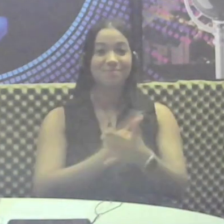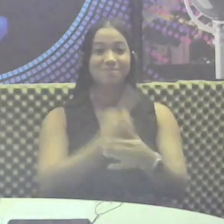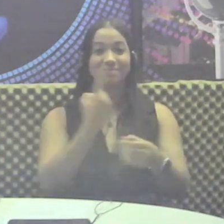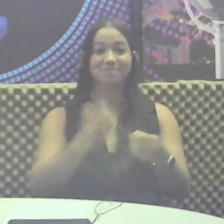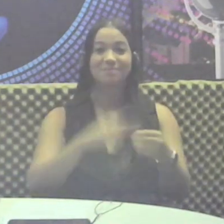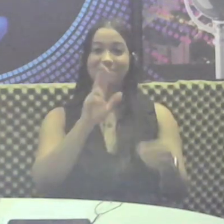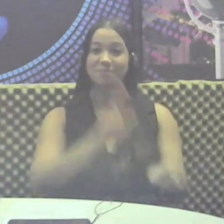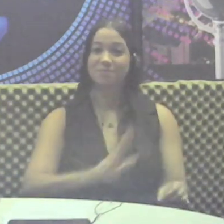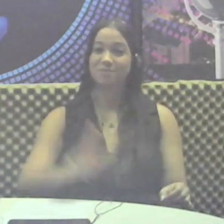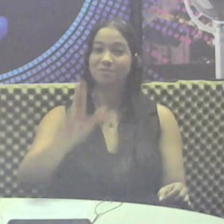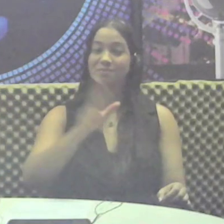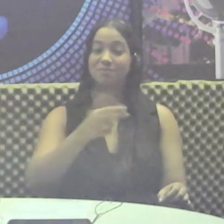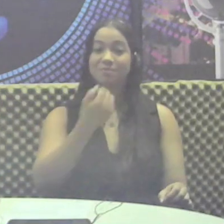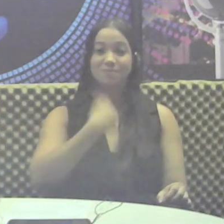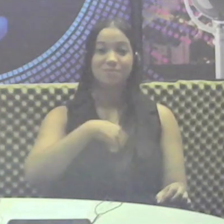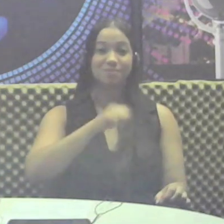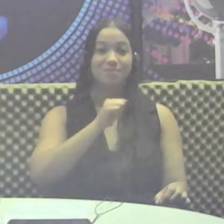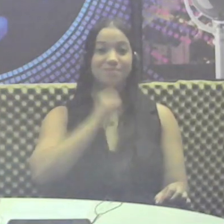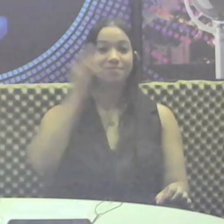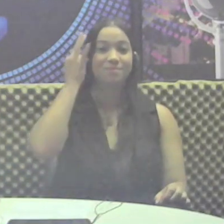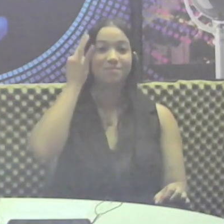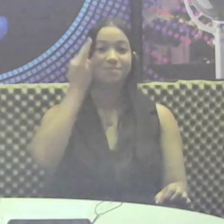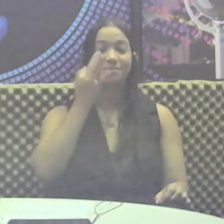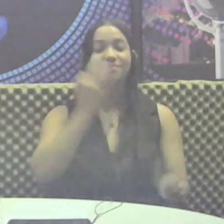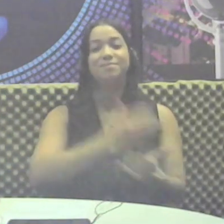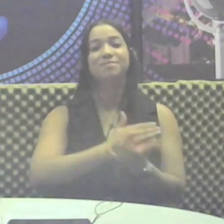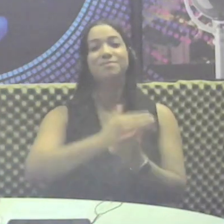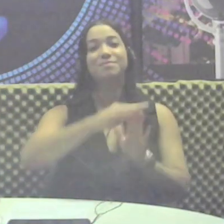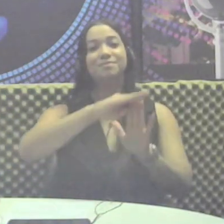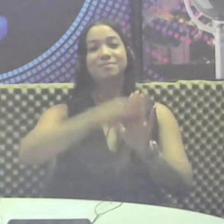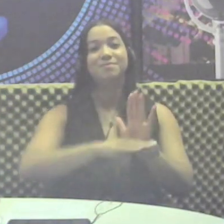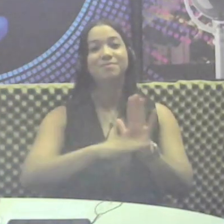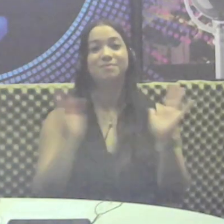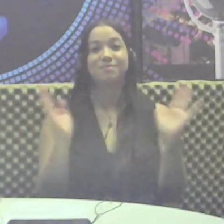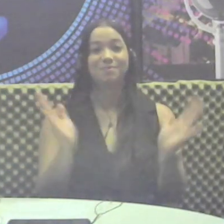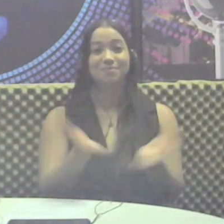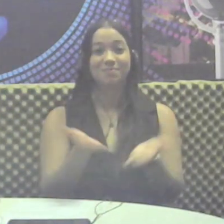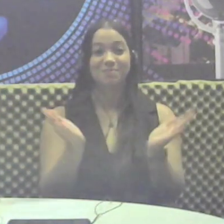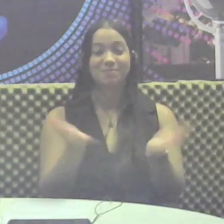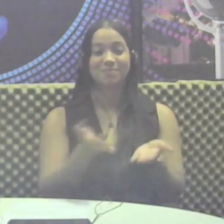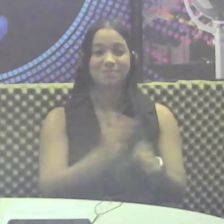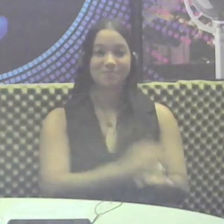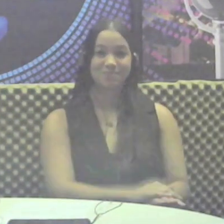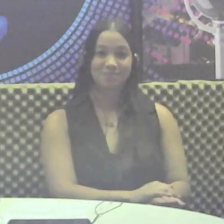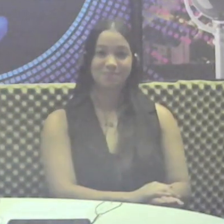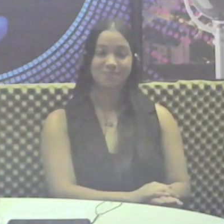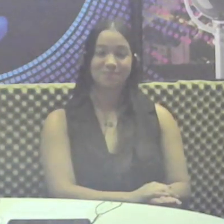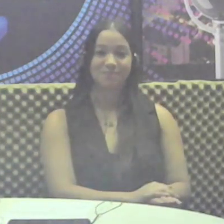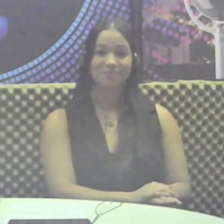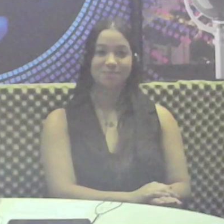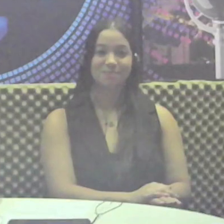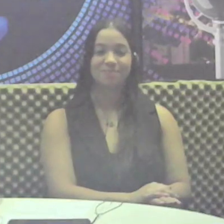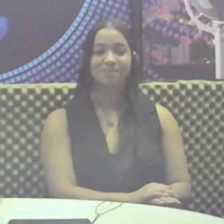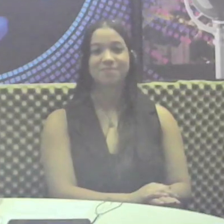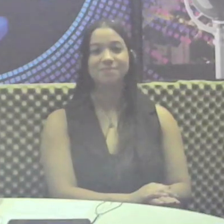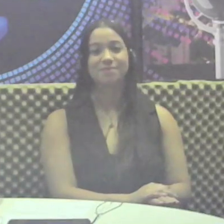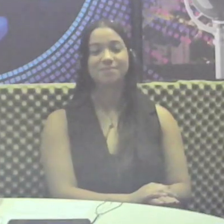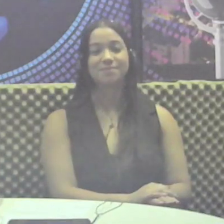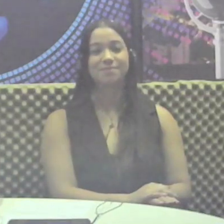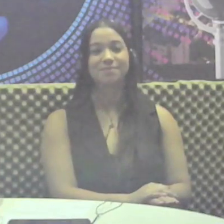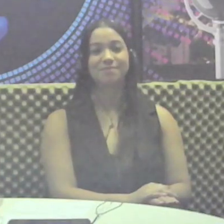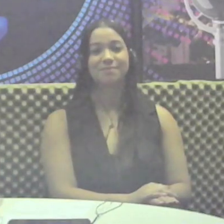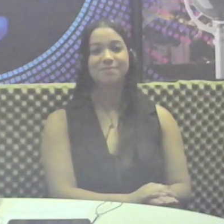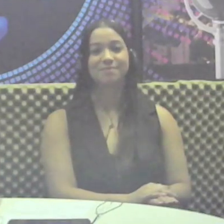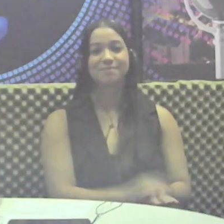que de fato acontece em Uberlândia. Eu sou o Fernando Cássio e começamos com os destaques da edição de hoje.